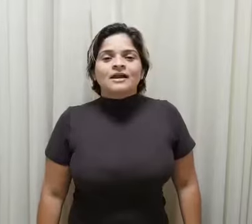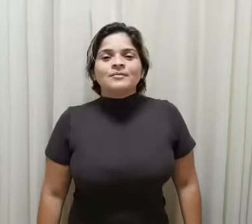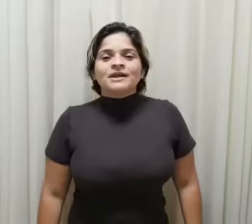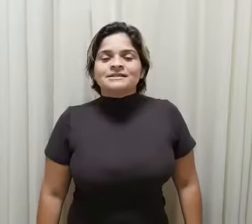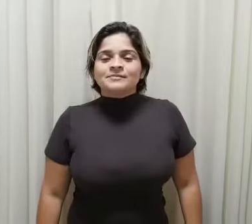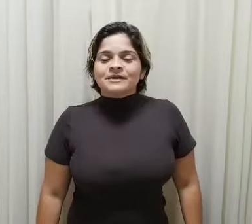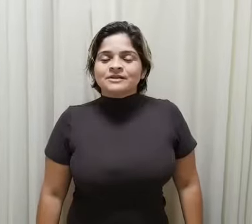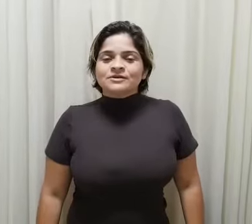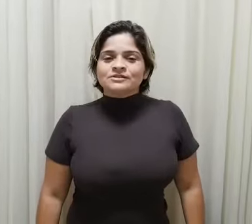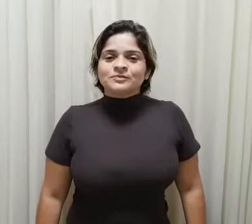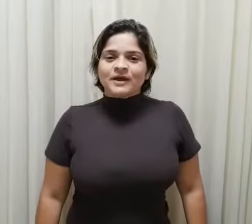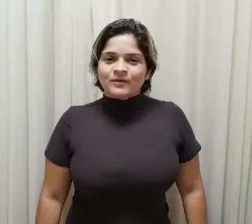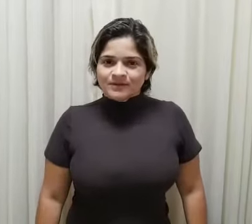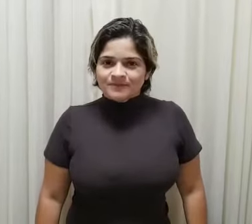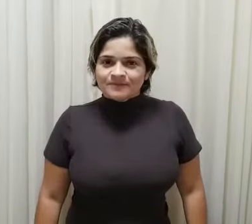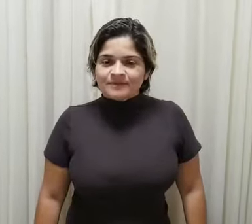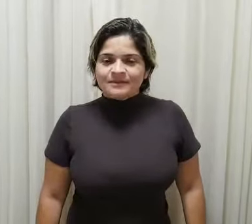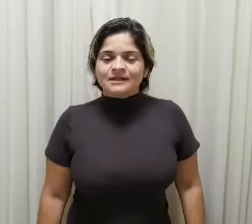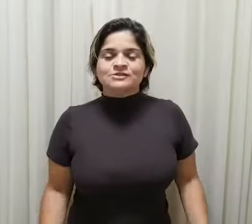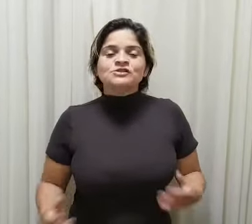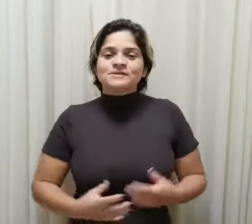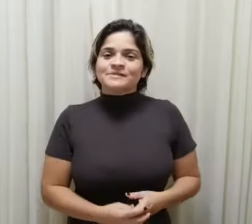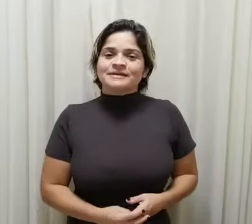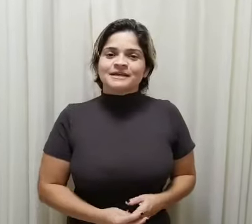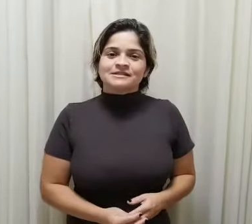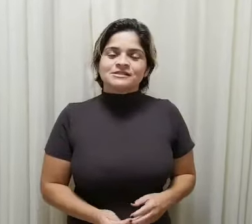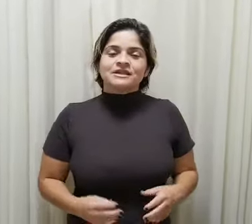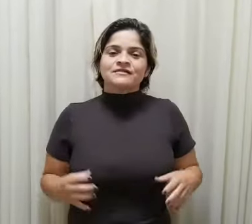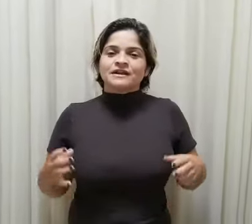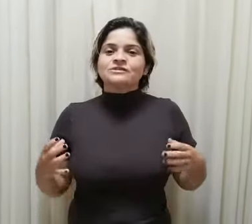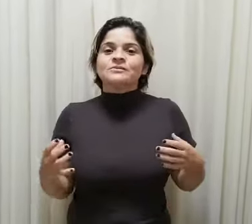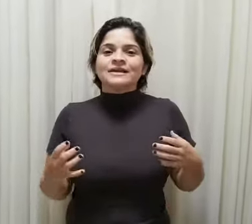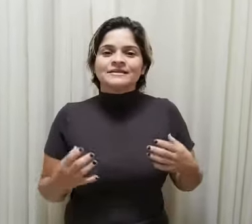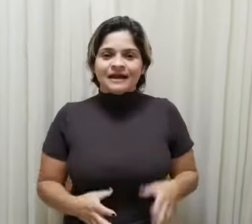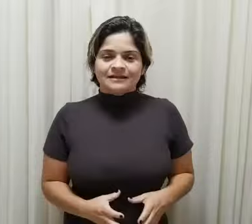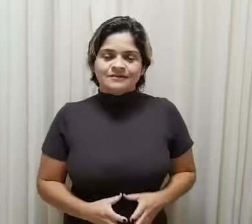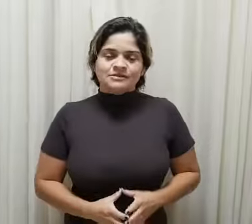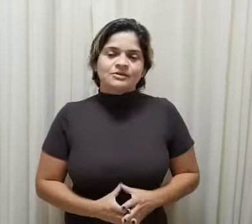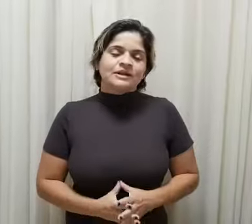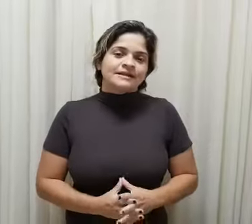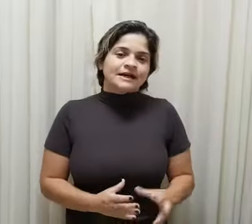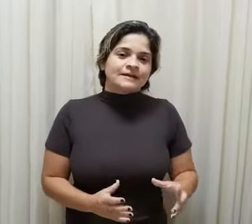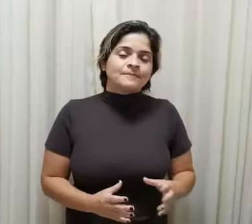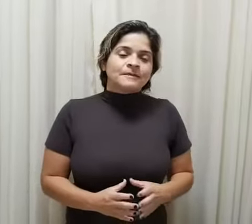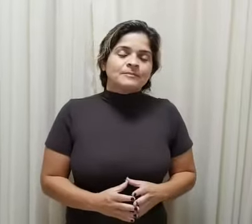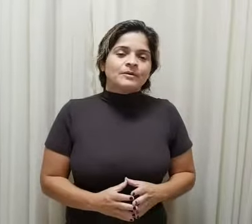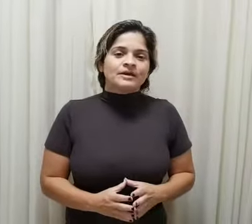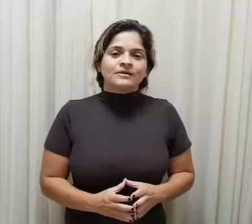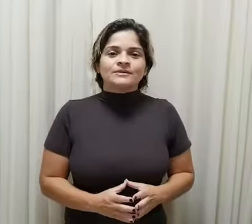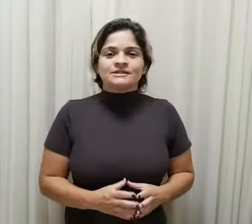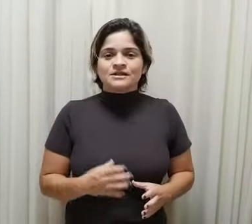Olá, mulheres empreendedoras do Piauí. Nas últimas matérias, a gente tem falado sobre a Itália. Escolhi a Itália porque é uma das